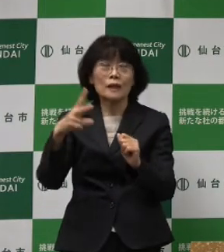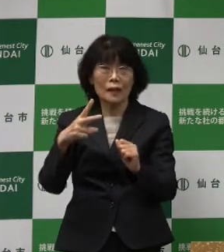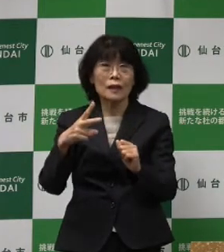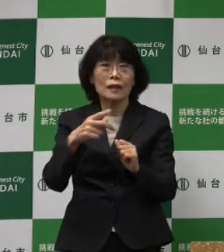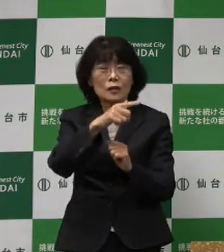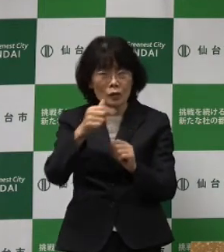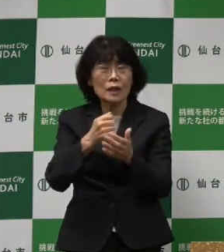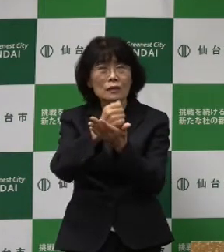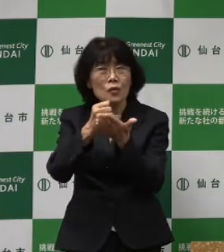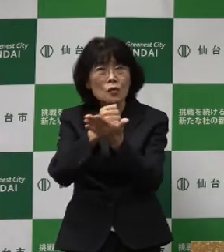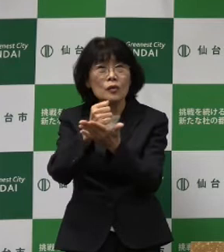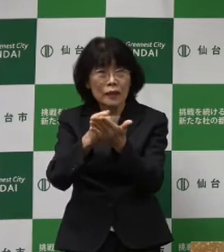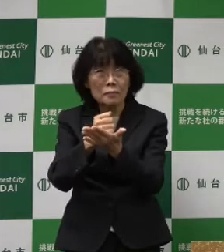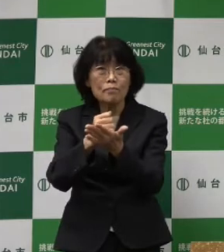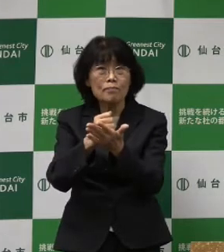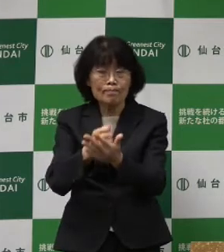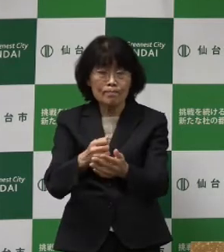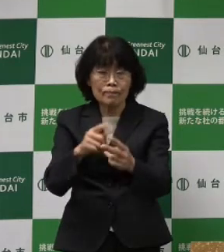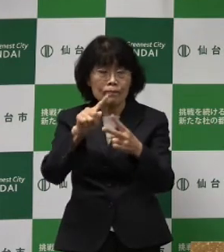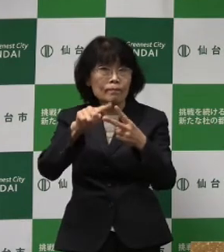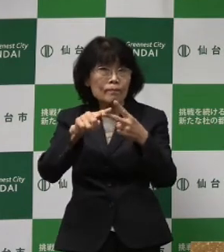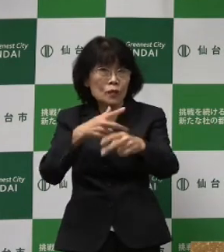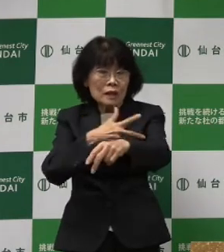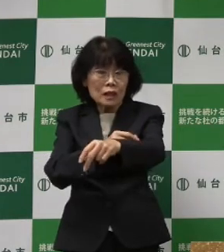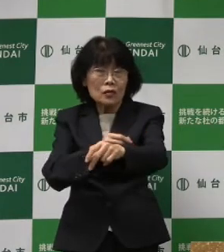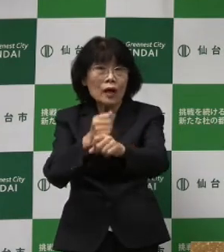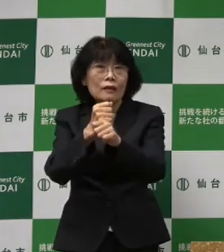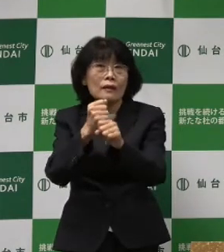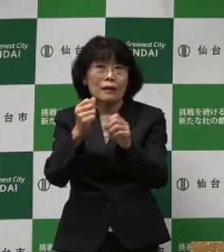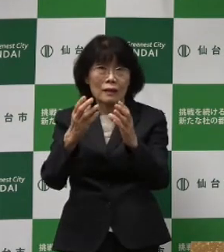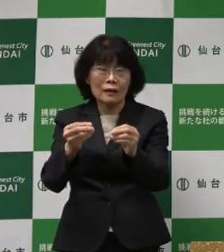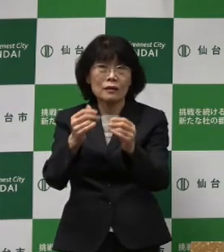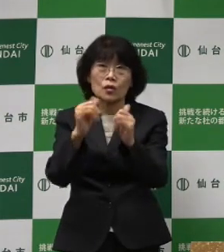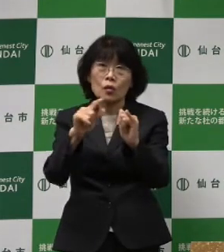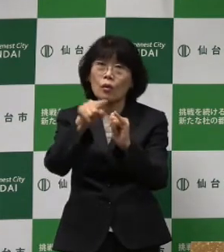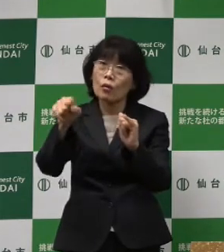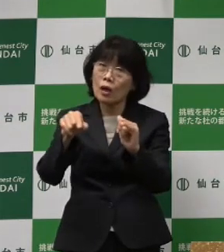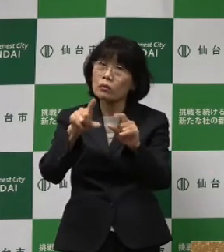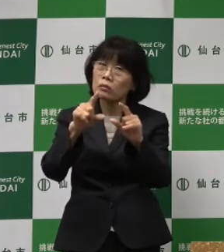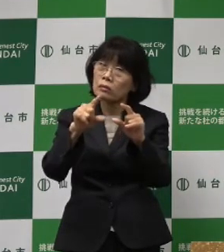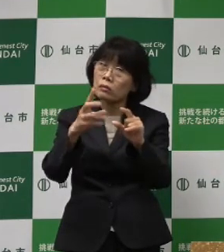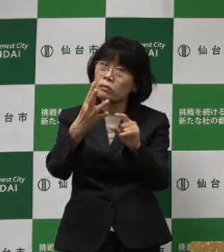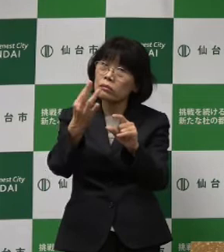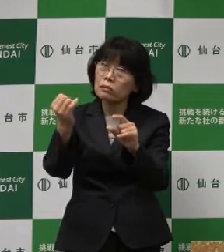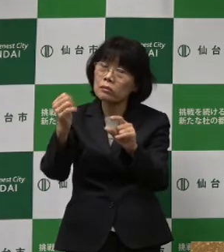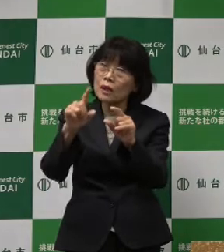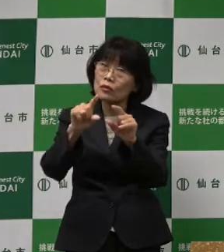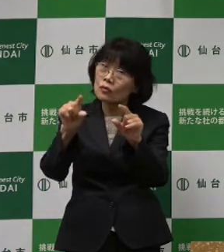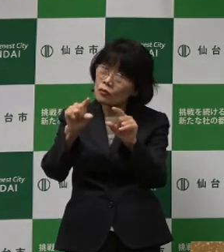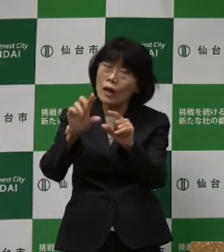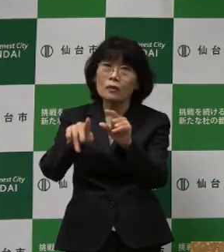から、接種ができなかったという方も一定程度おられるのだろうというふうに思っておりま